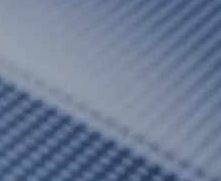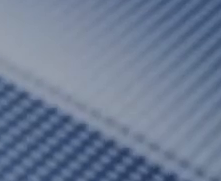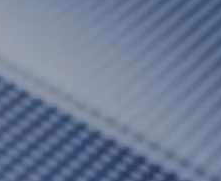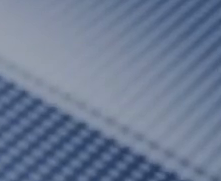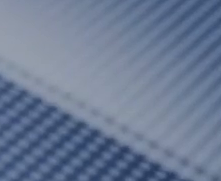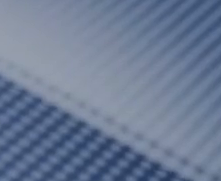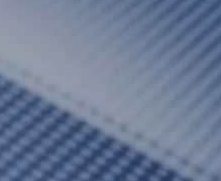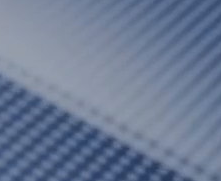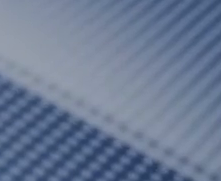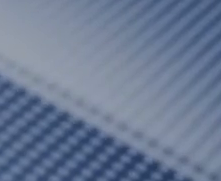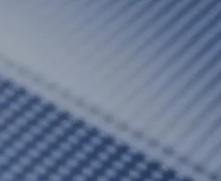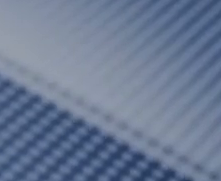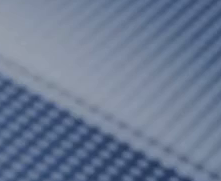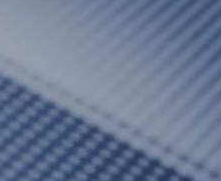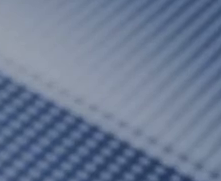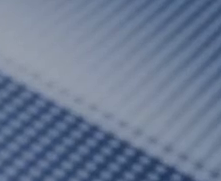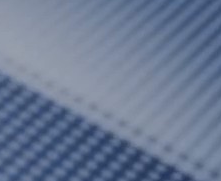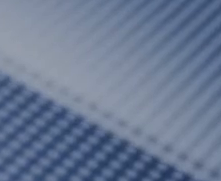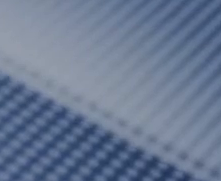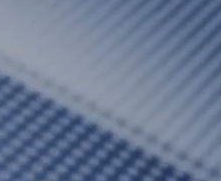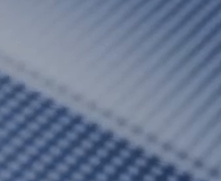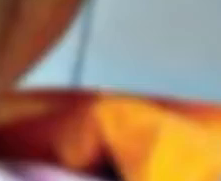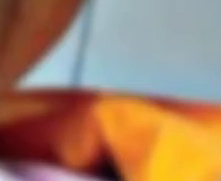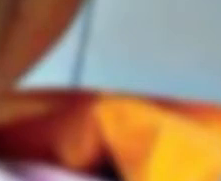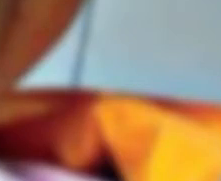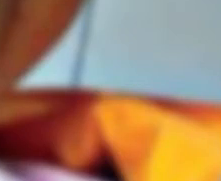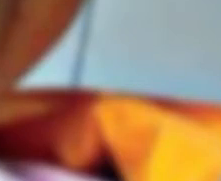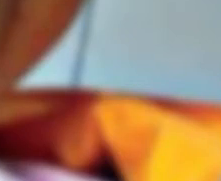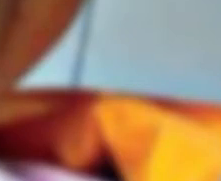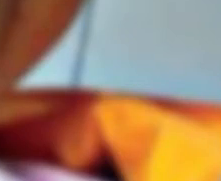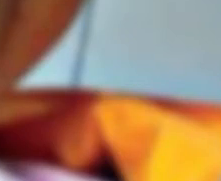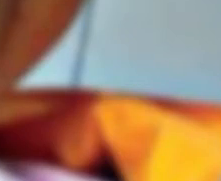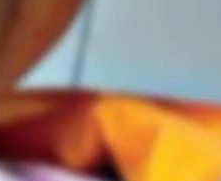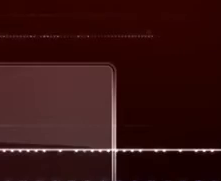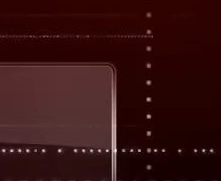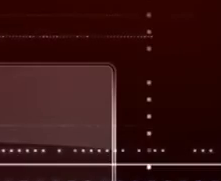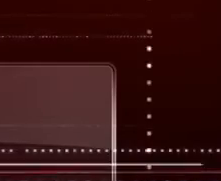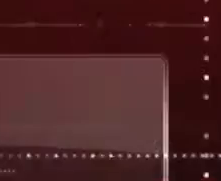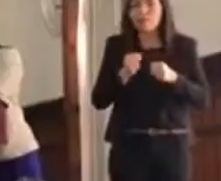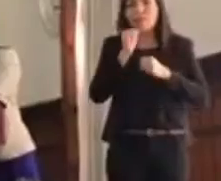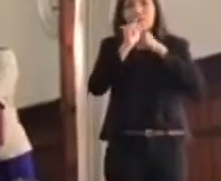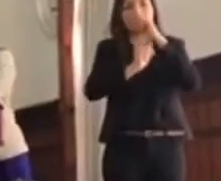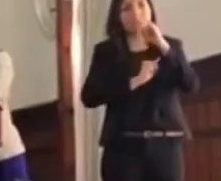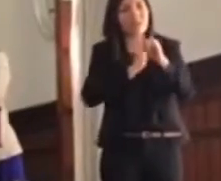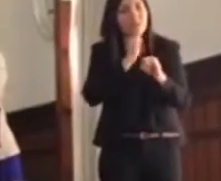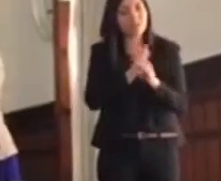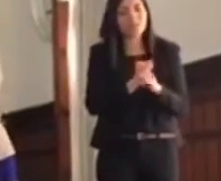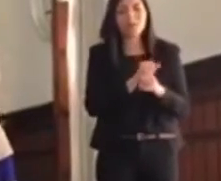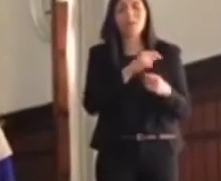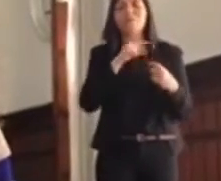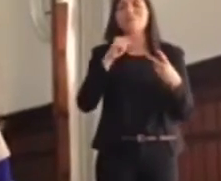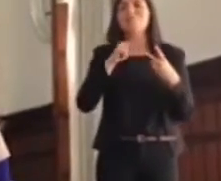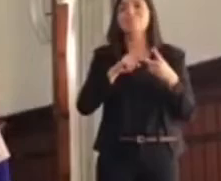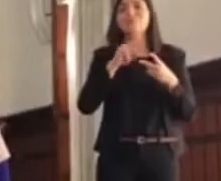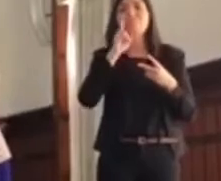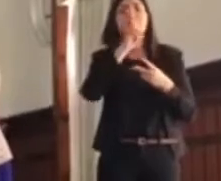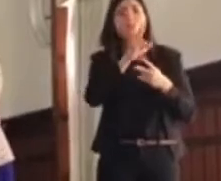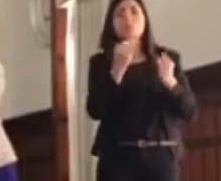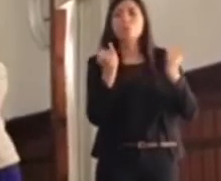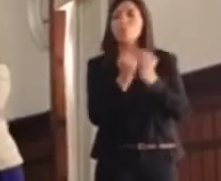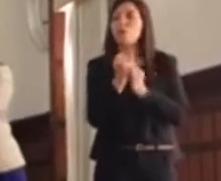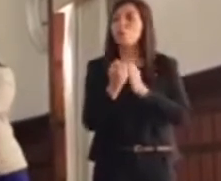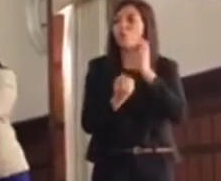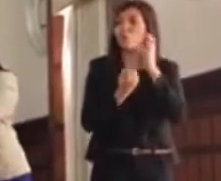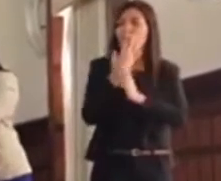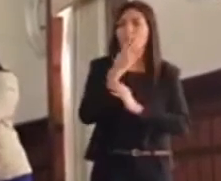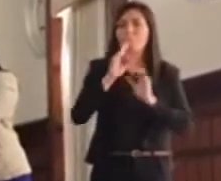niños, mujeres e indígenas, víctimas de trabajo forzado o trata de personas. Estamos padeciendo nuevas formas